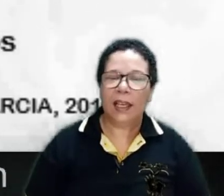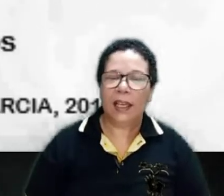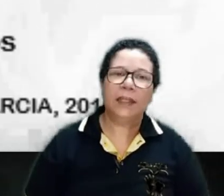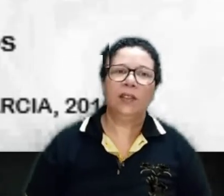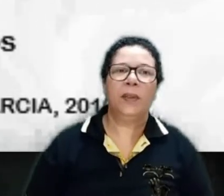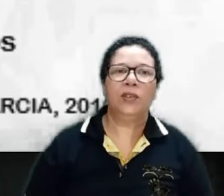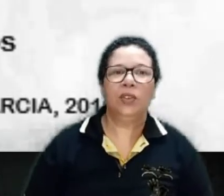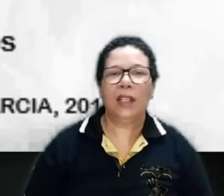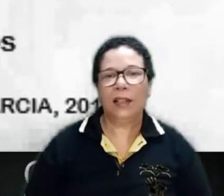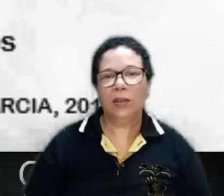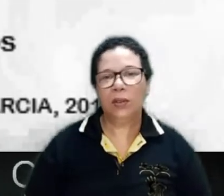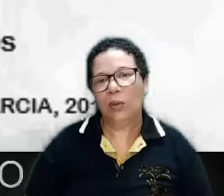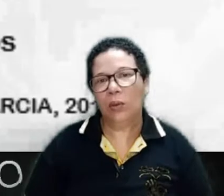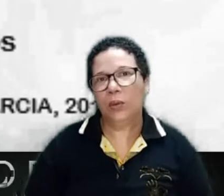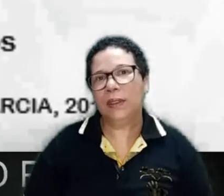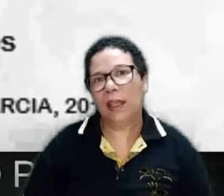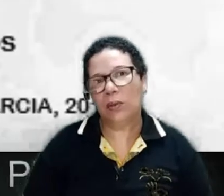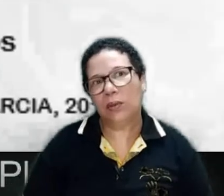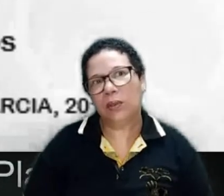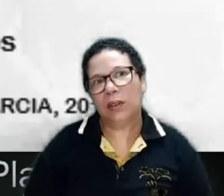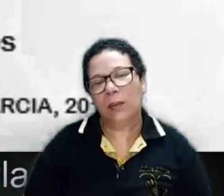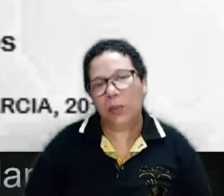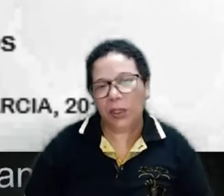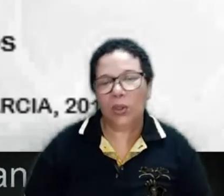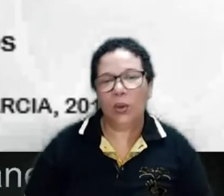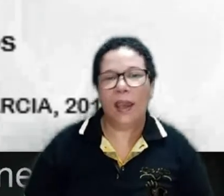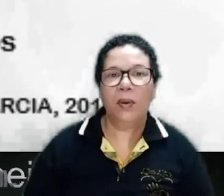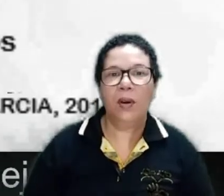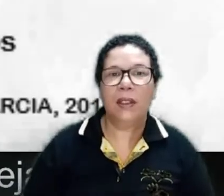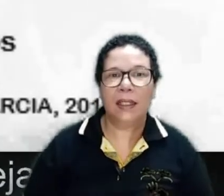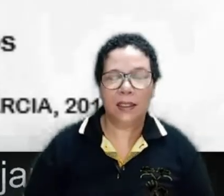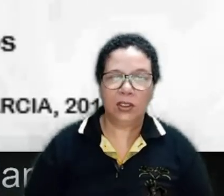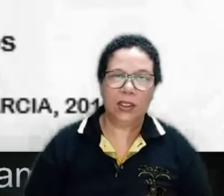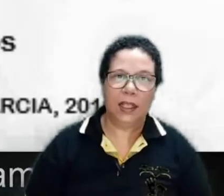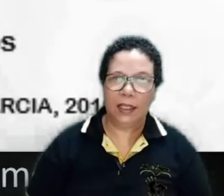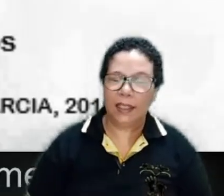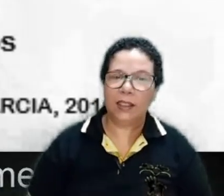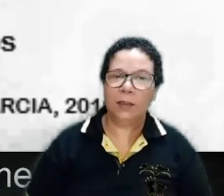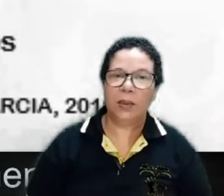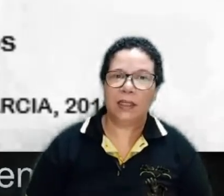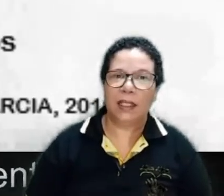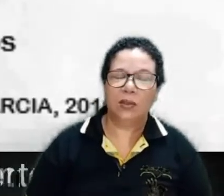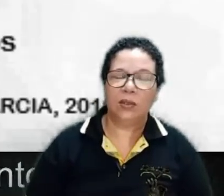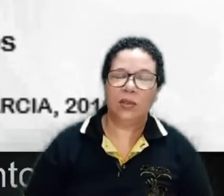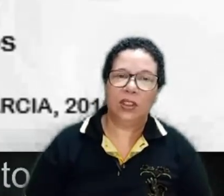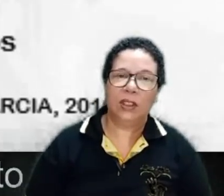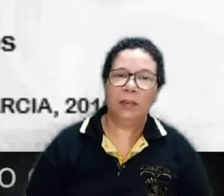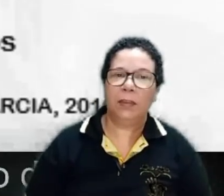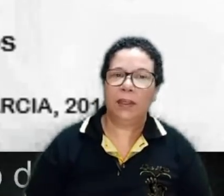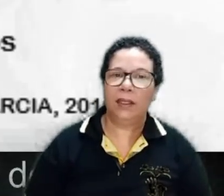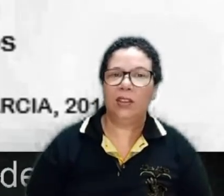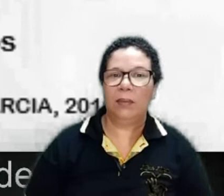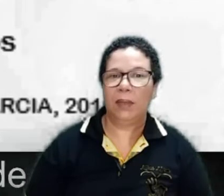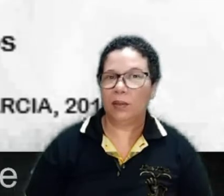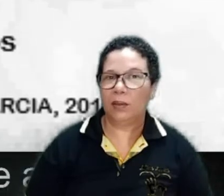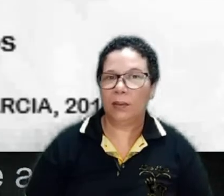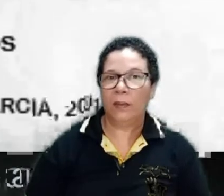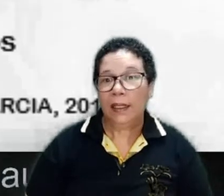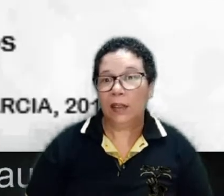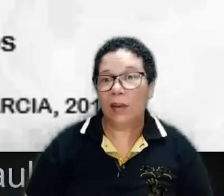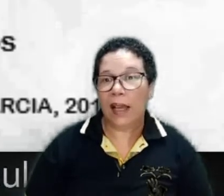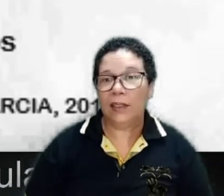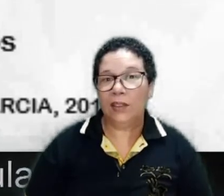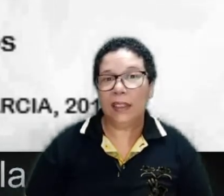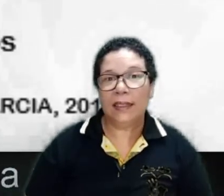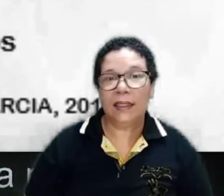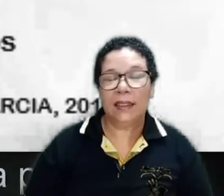quem acaba sendo prejudicado são os alunos. Por isso, é importante nesse processo de planejamento,